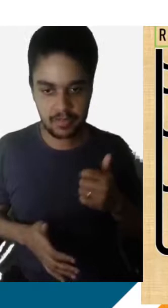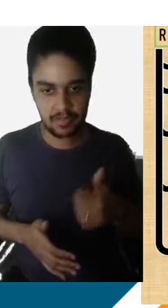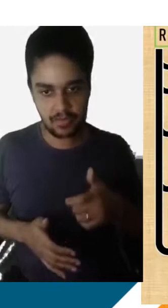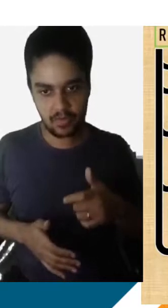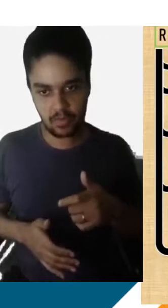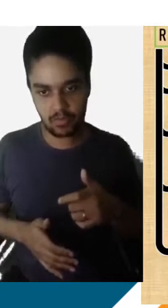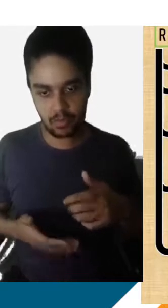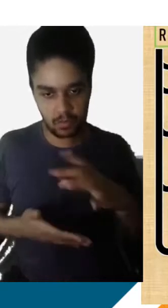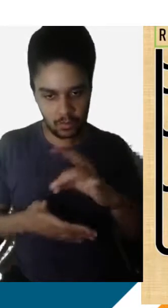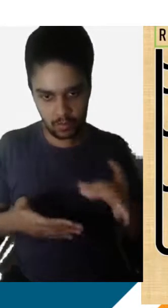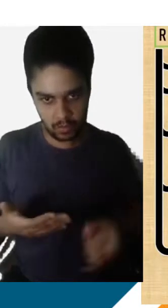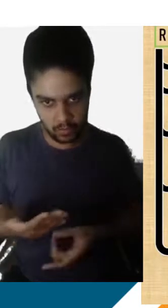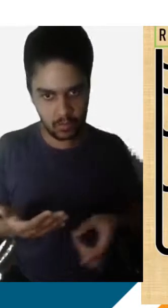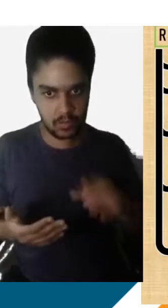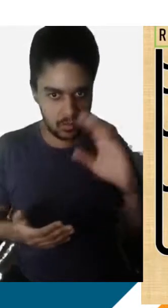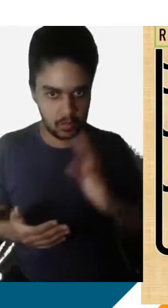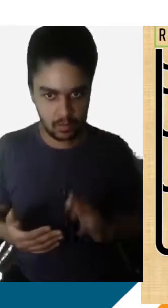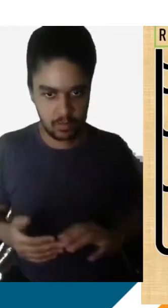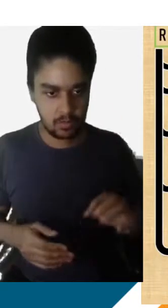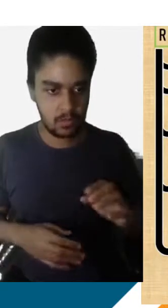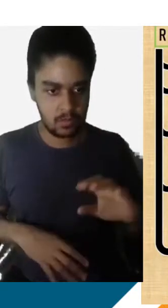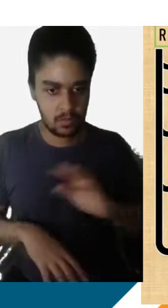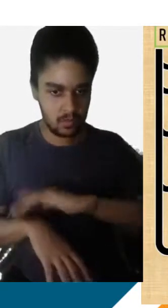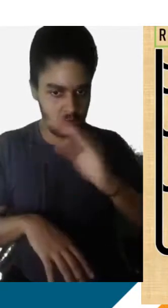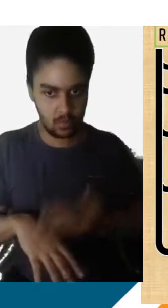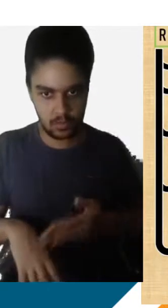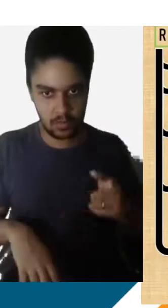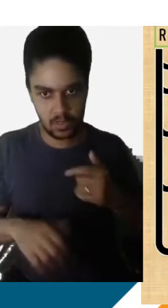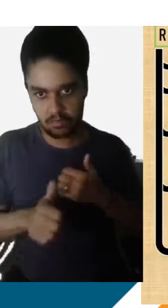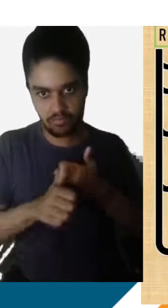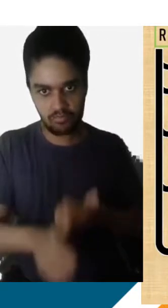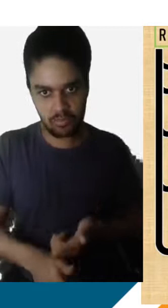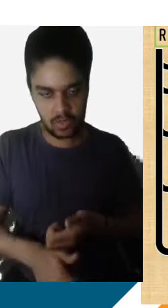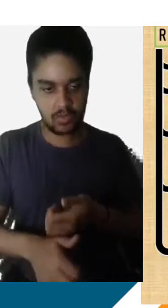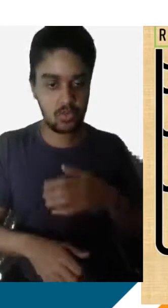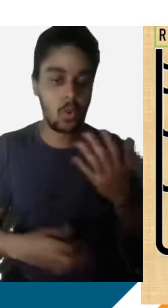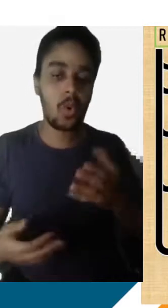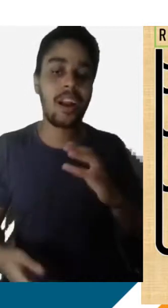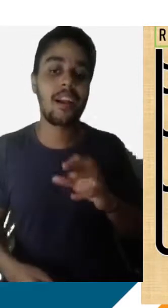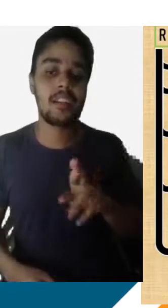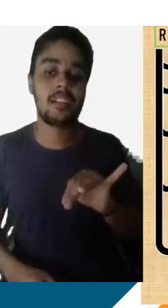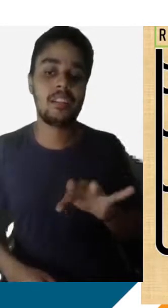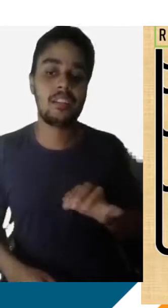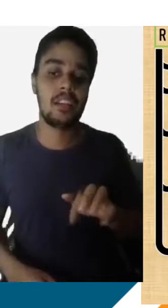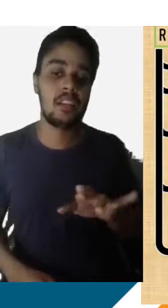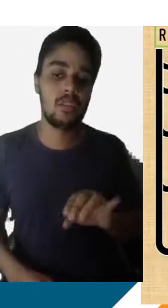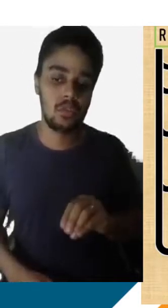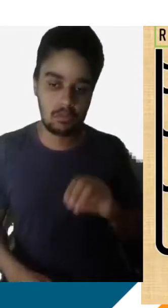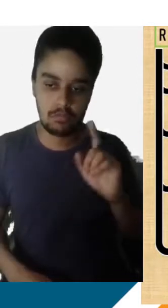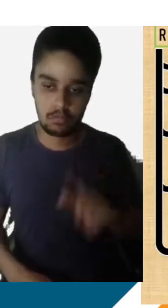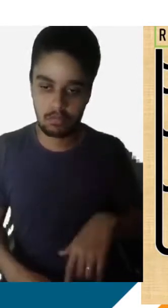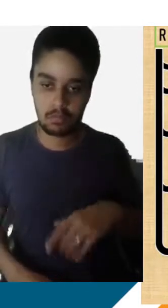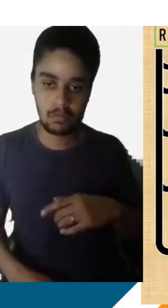A classificação do Haroldo de Azevedo obedeceu, né, um critério